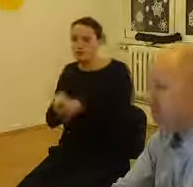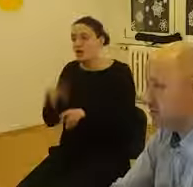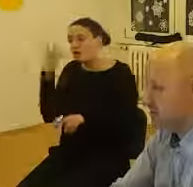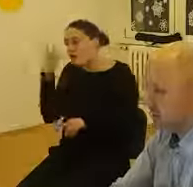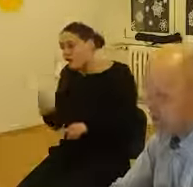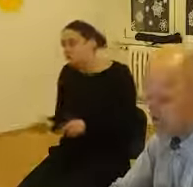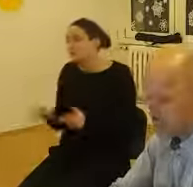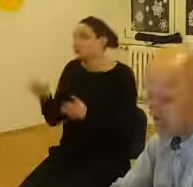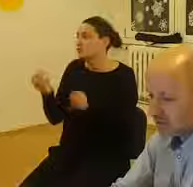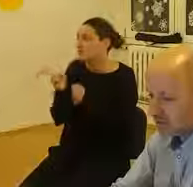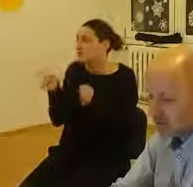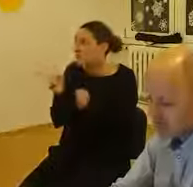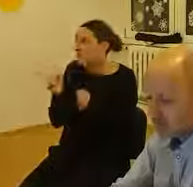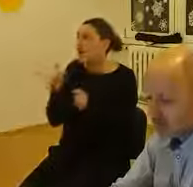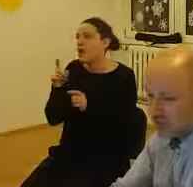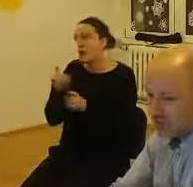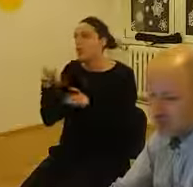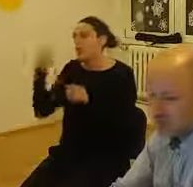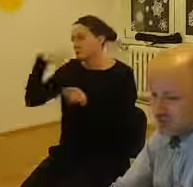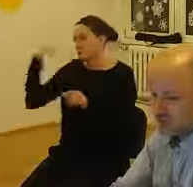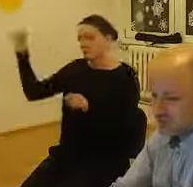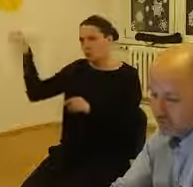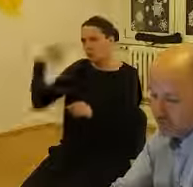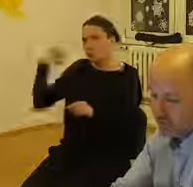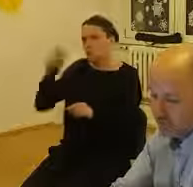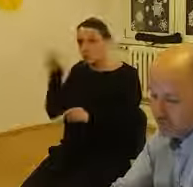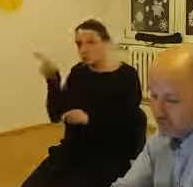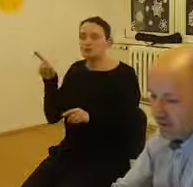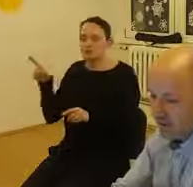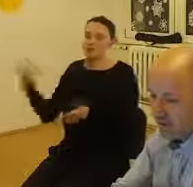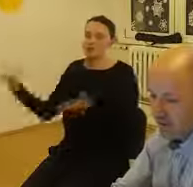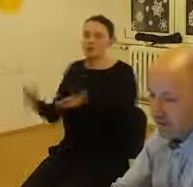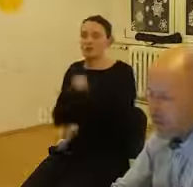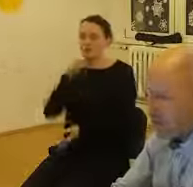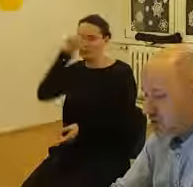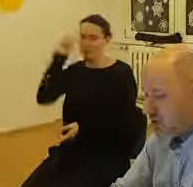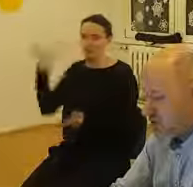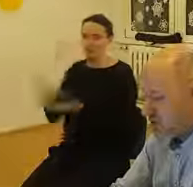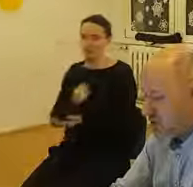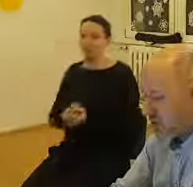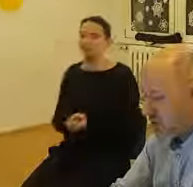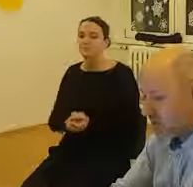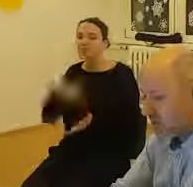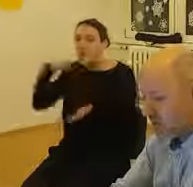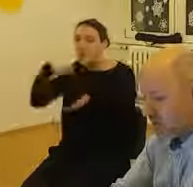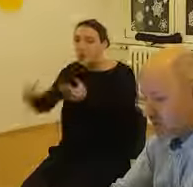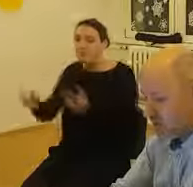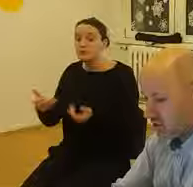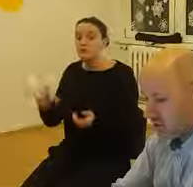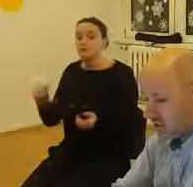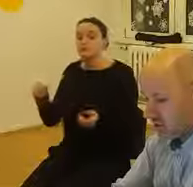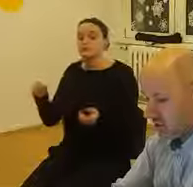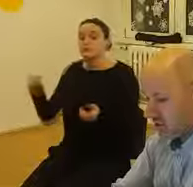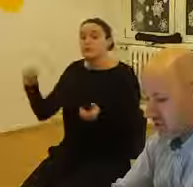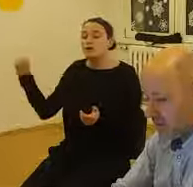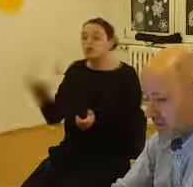tylko słońce trochę zaświeci, to widzimy, że korzystają mieszkańcy. Zakupiliśmy też 1400 kopert